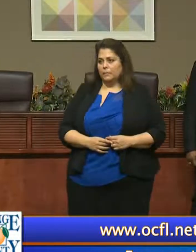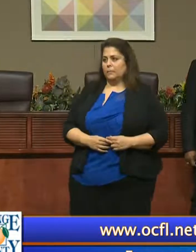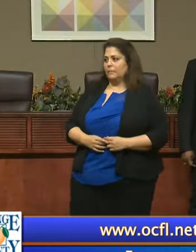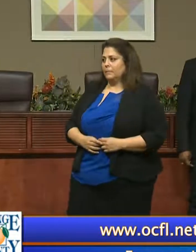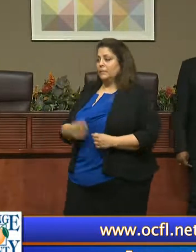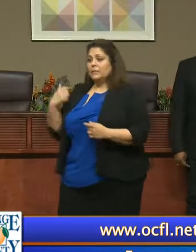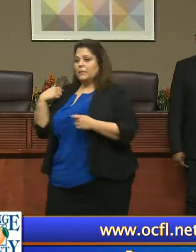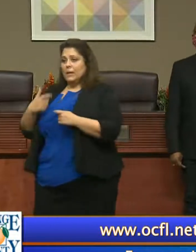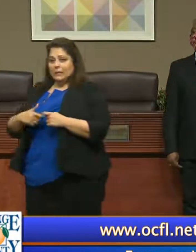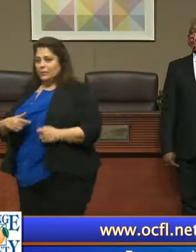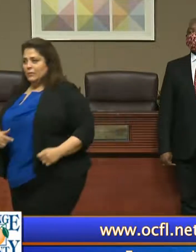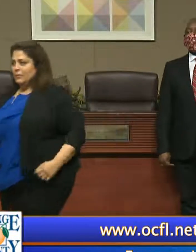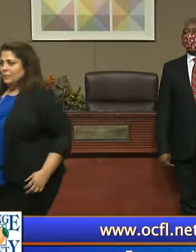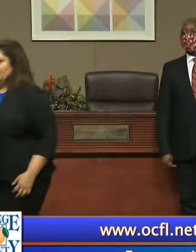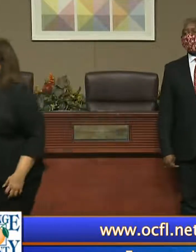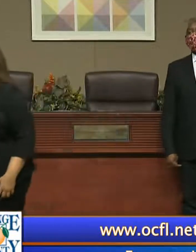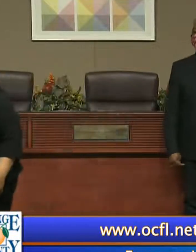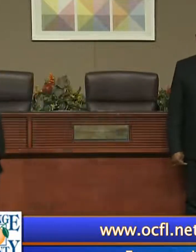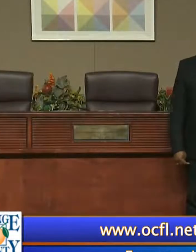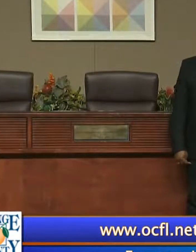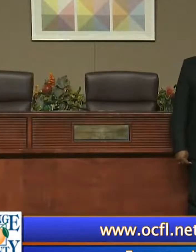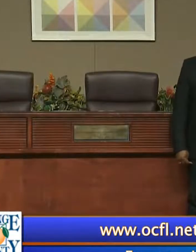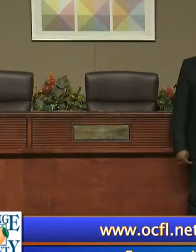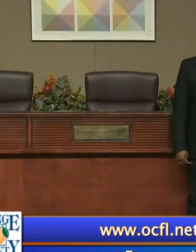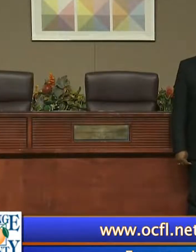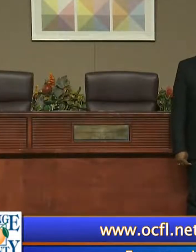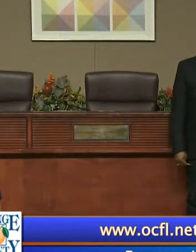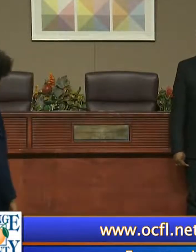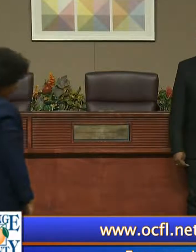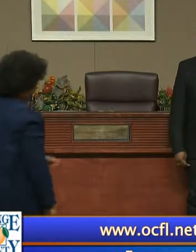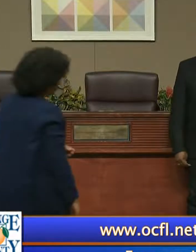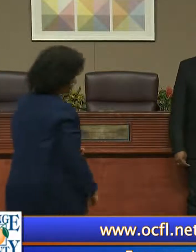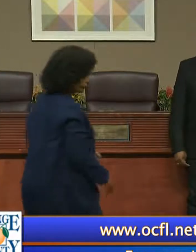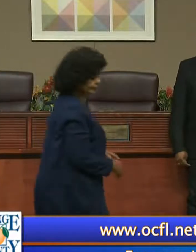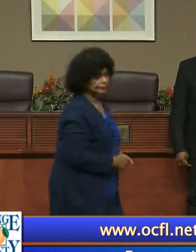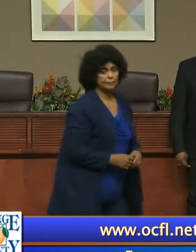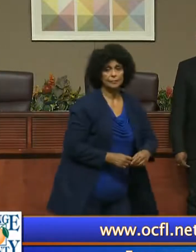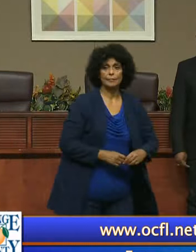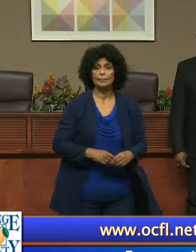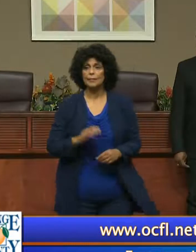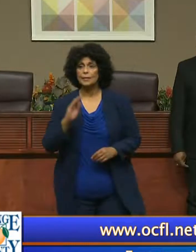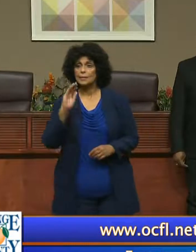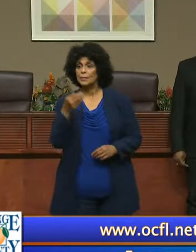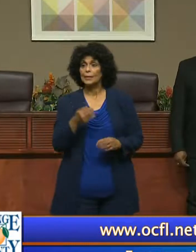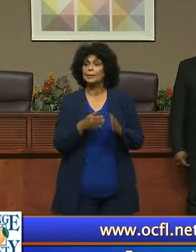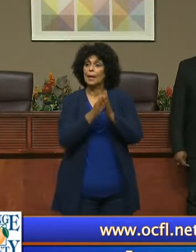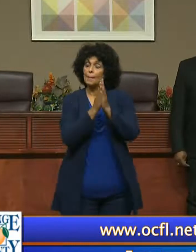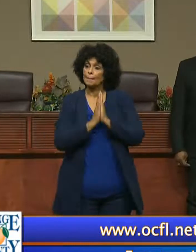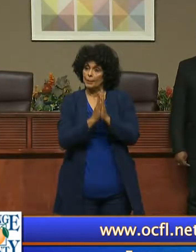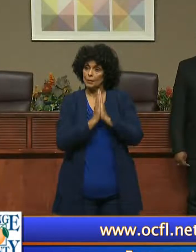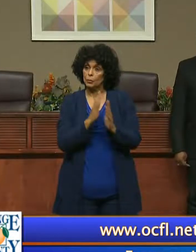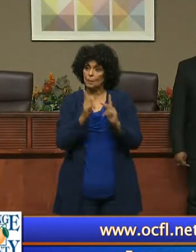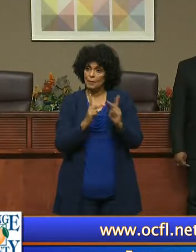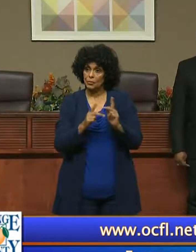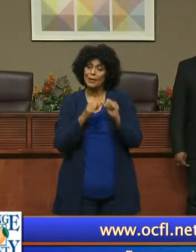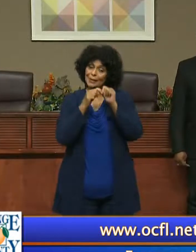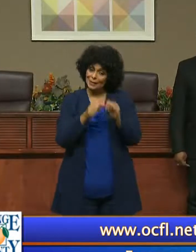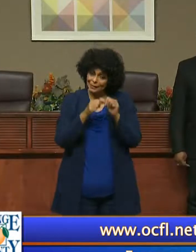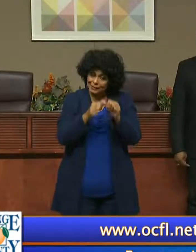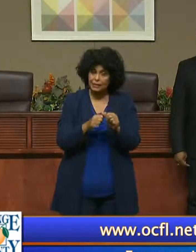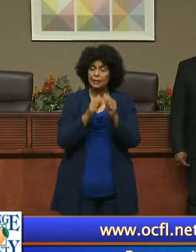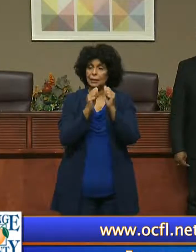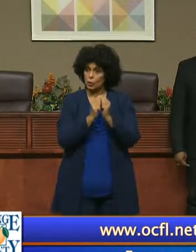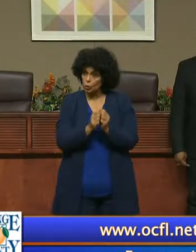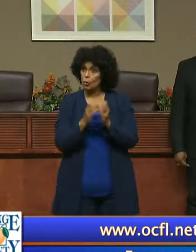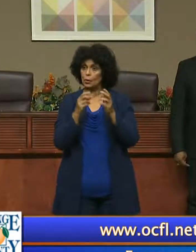31. Una pregunta, se está pidiendo en realidad que las personas continúen, se cuiden tanto a ellos mismos como los demás con las máscaras.